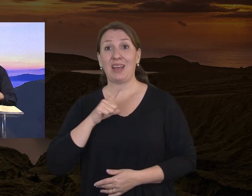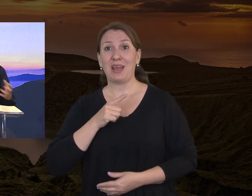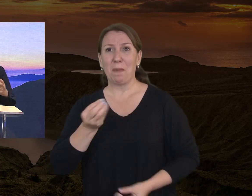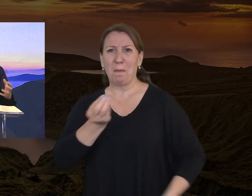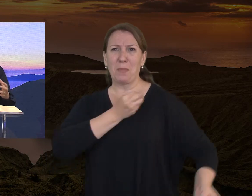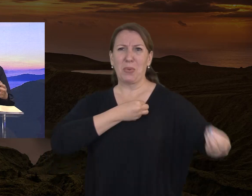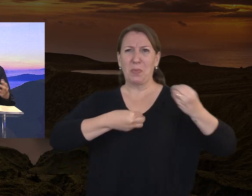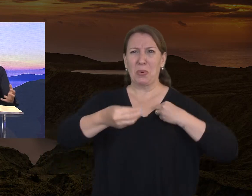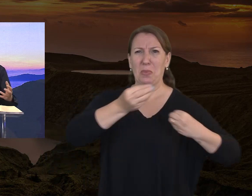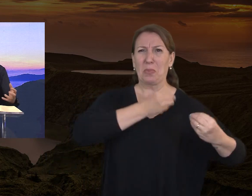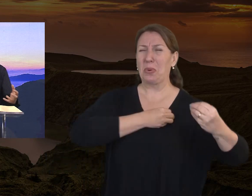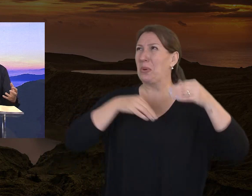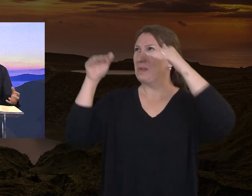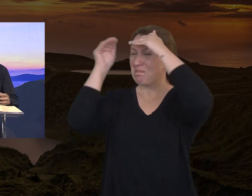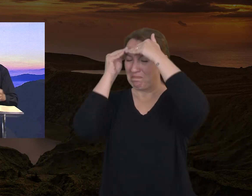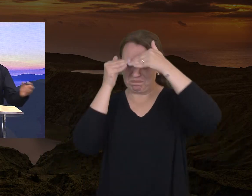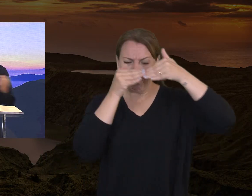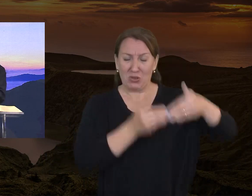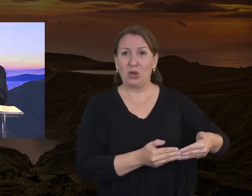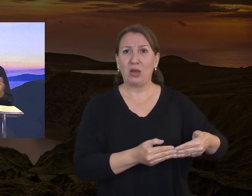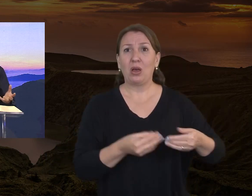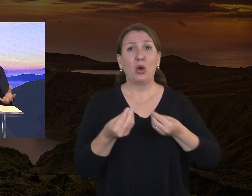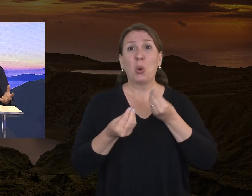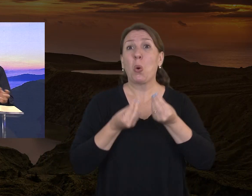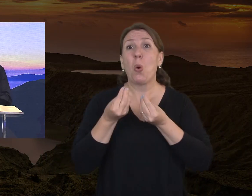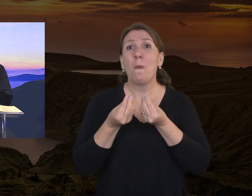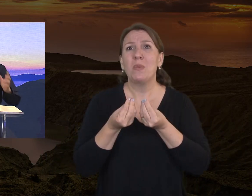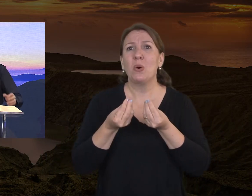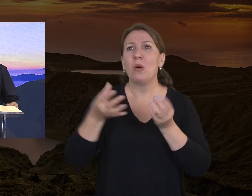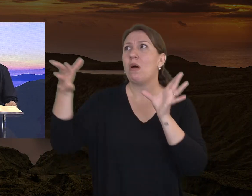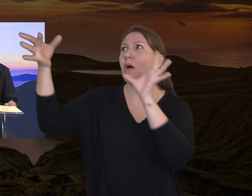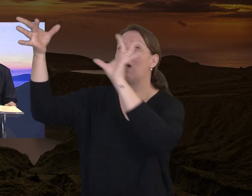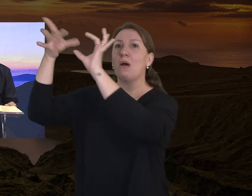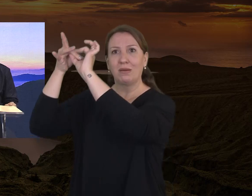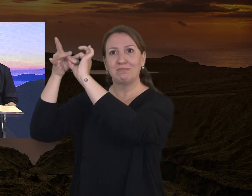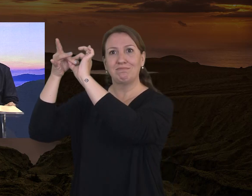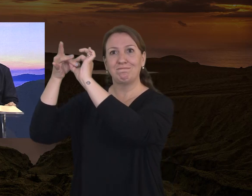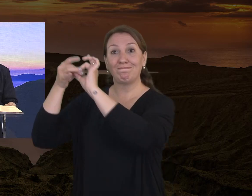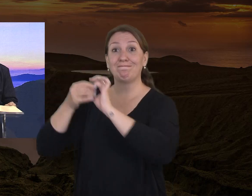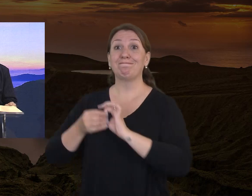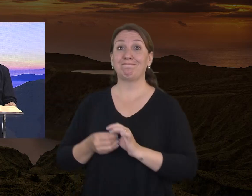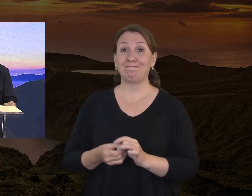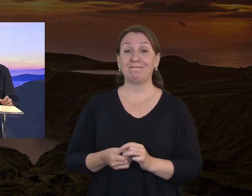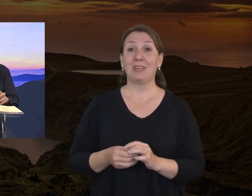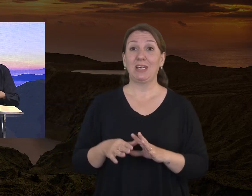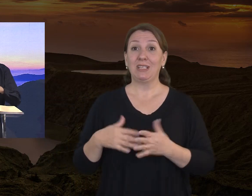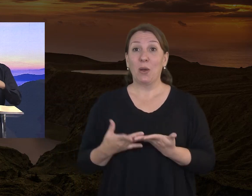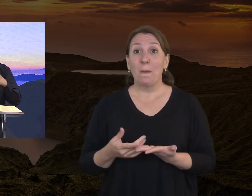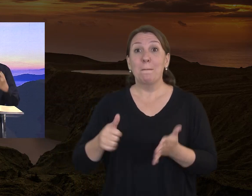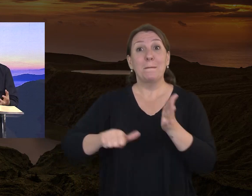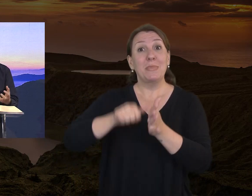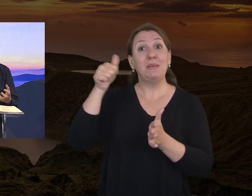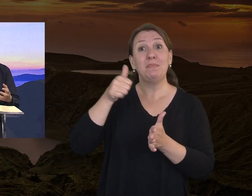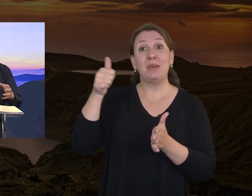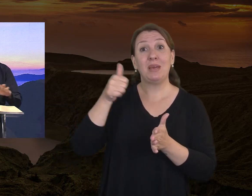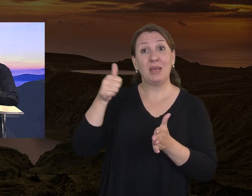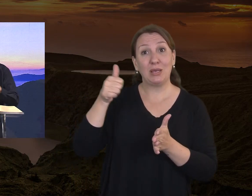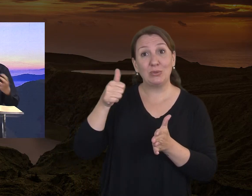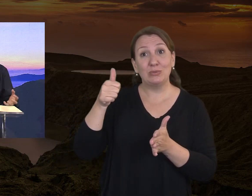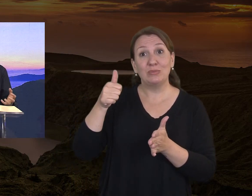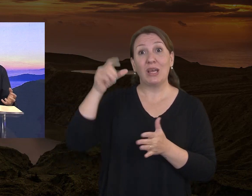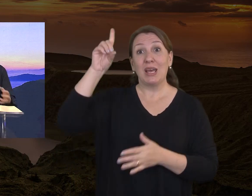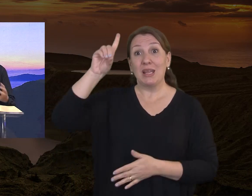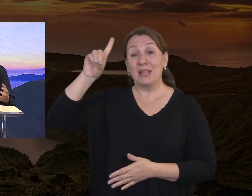rebeldia, como Deus pode conectar essas coisas em Cristo e Cristo em Deus? Portanto, Deus precisa